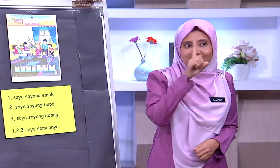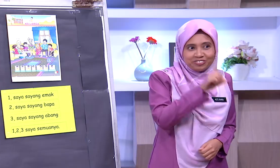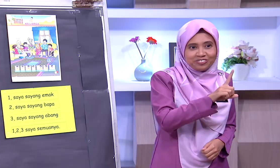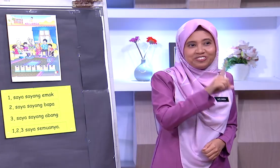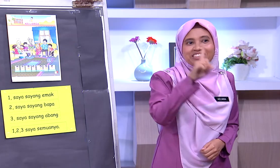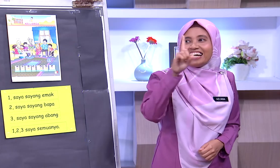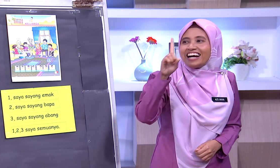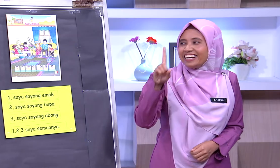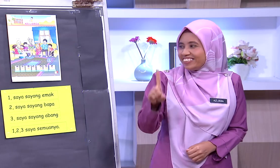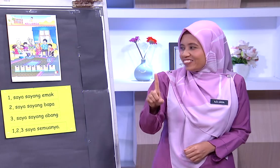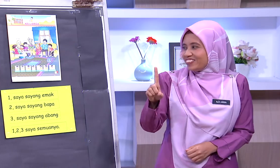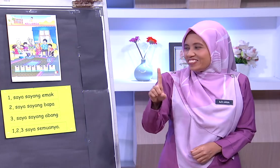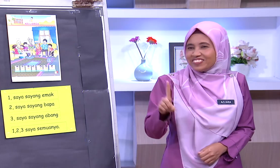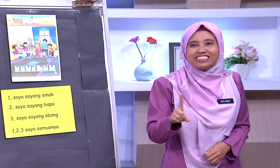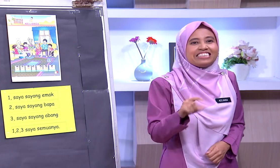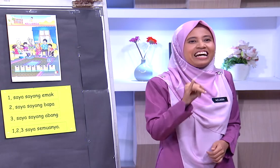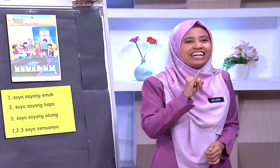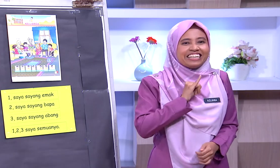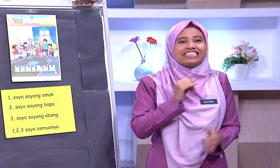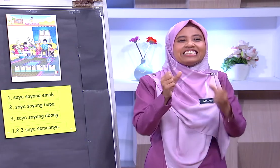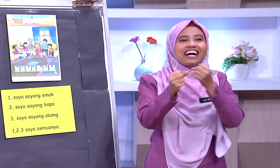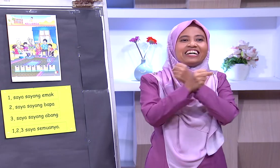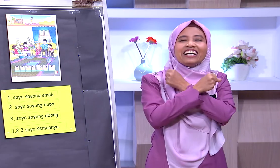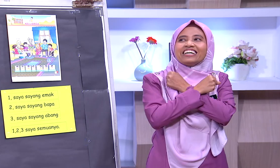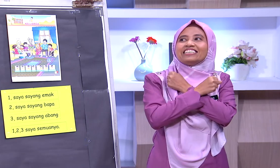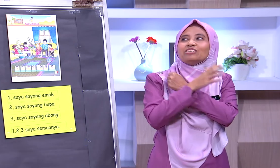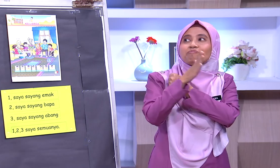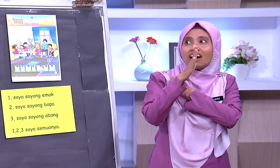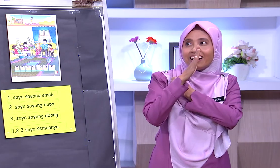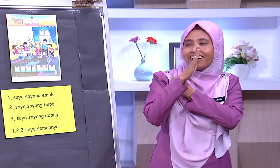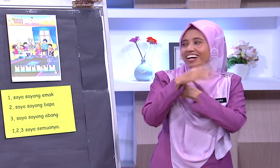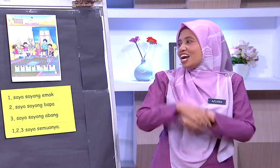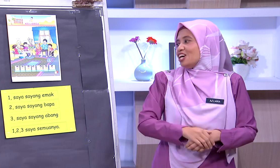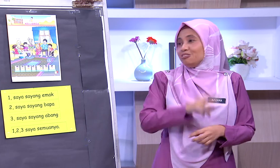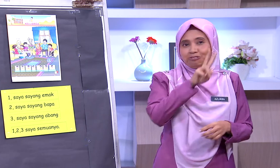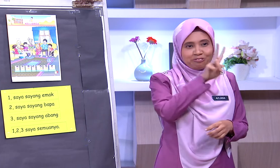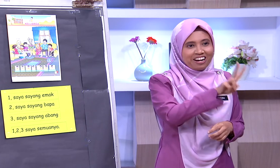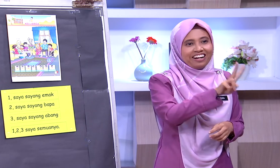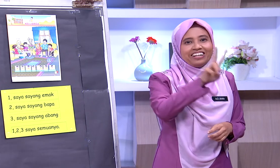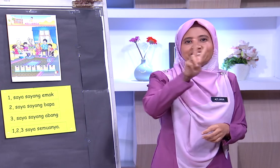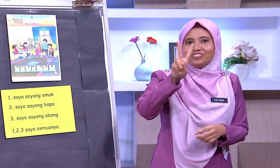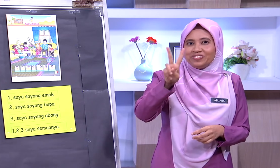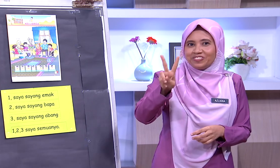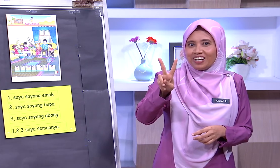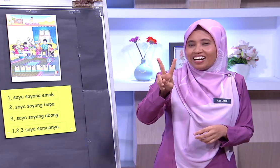12311 saling sayang emak 22